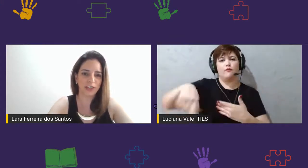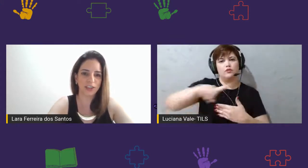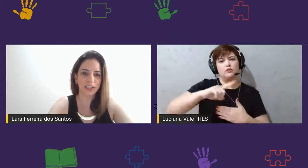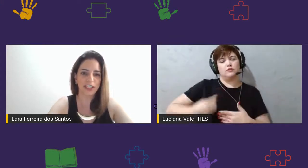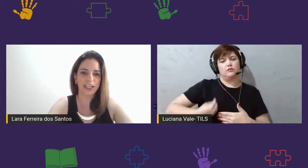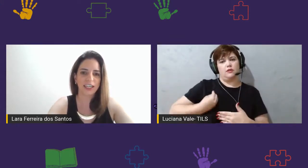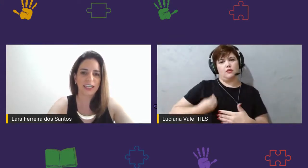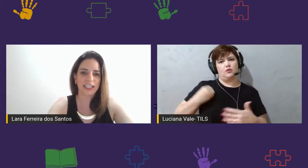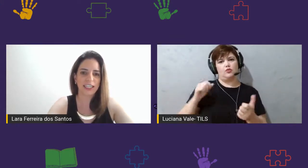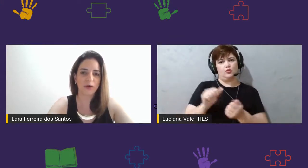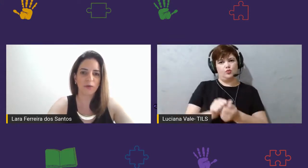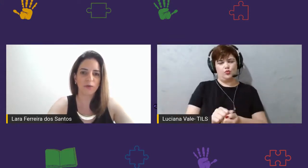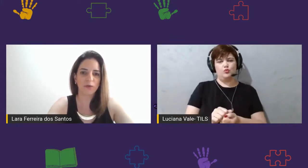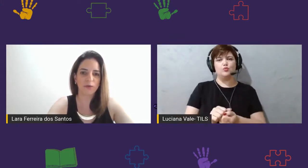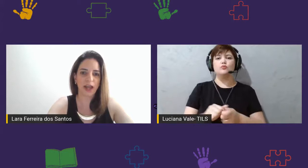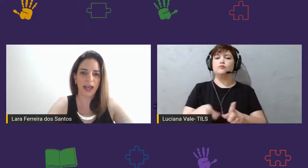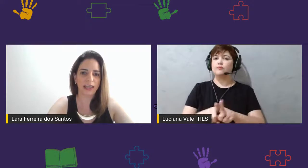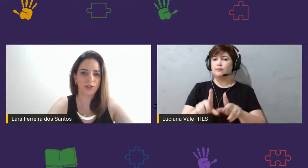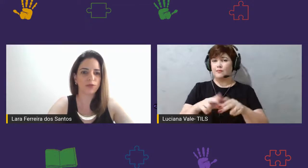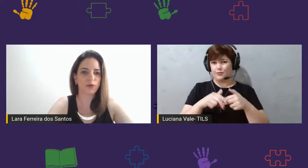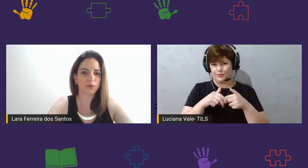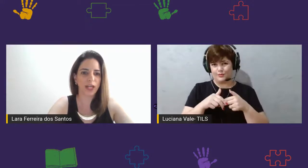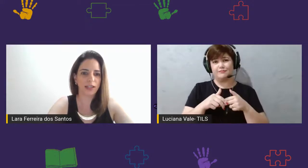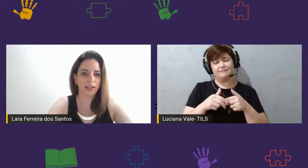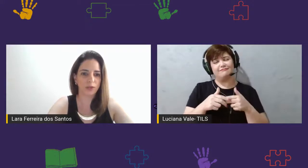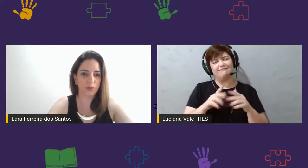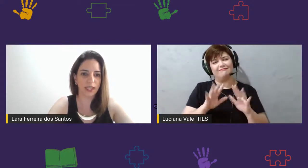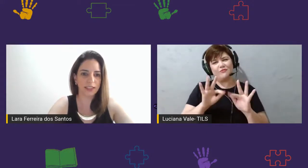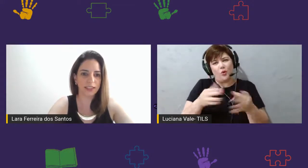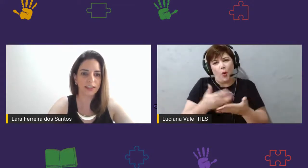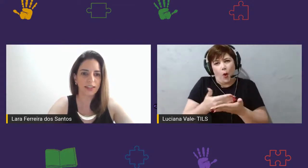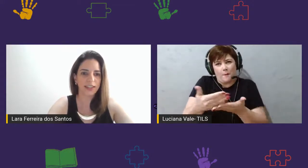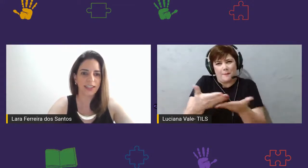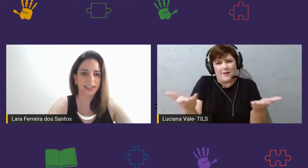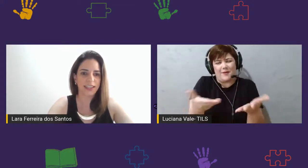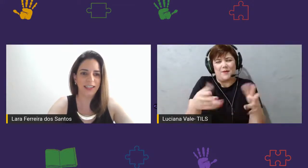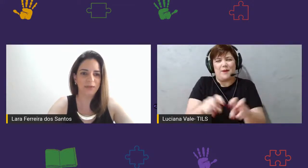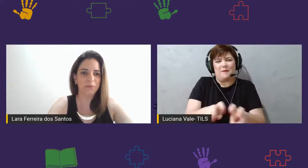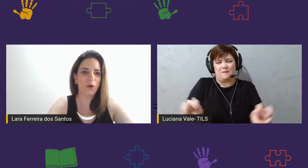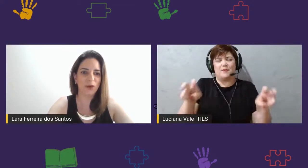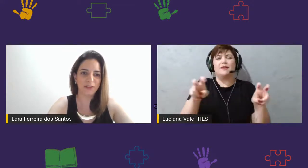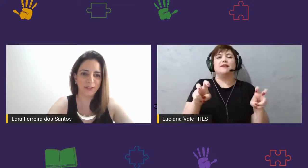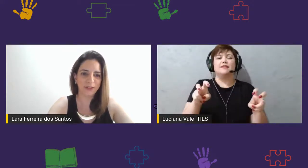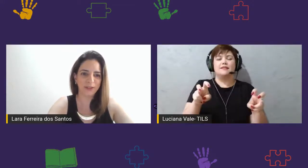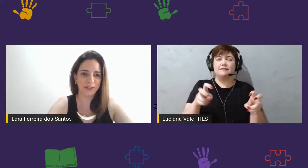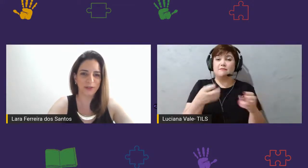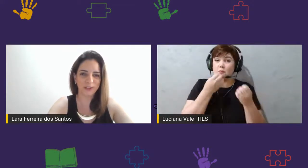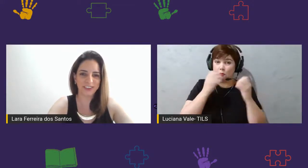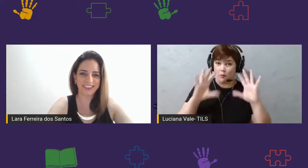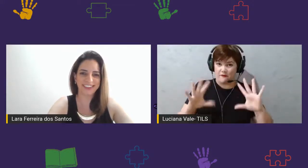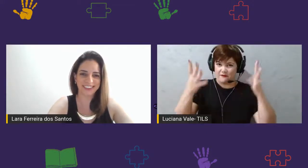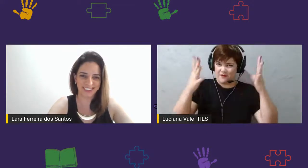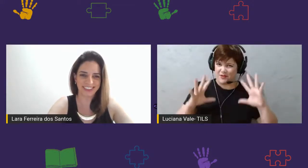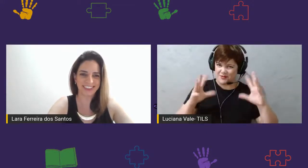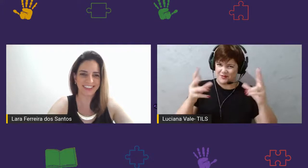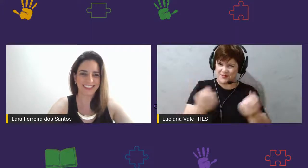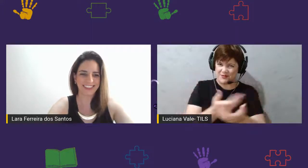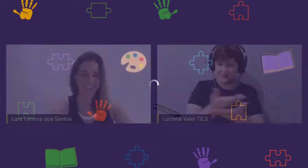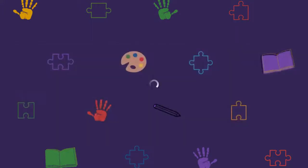com a gente. Então, é isso, vamos dar início à mesa e bom evento a todos.